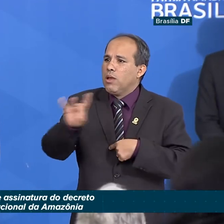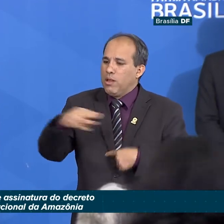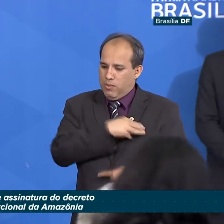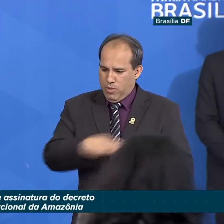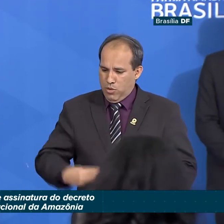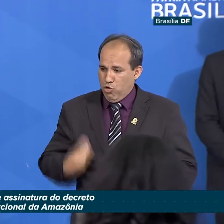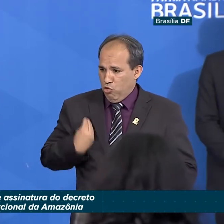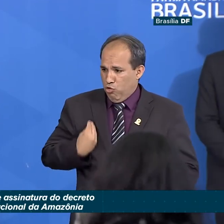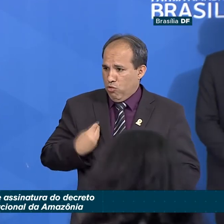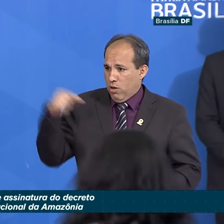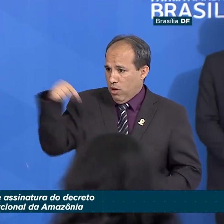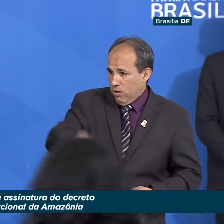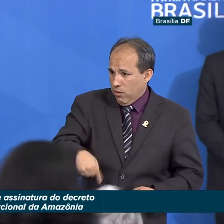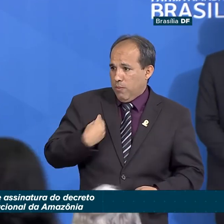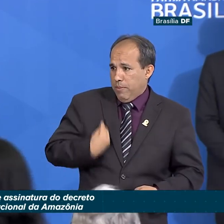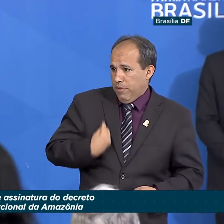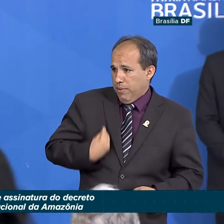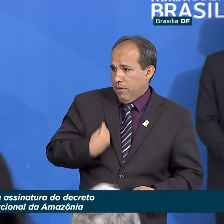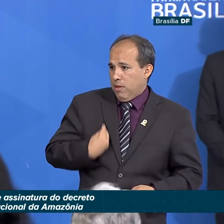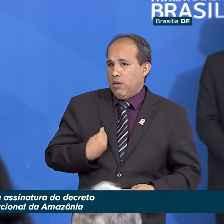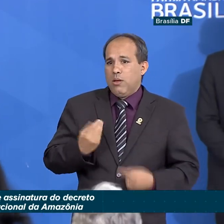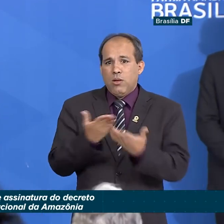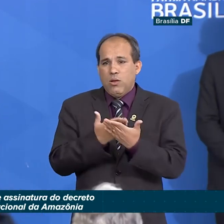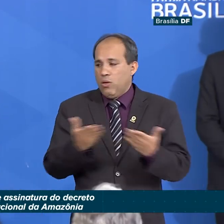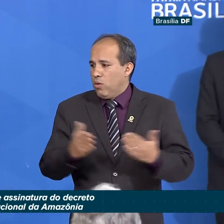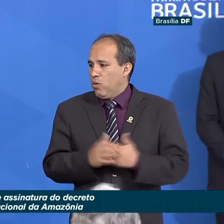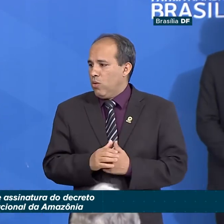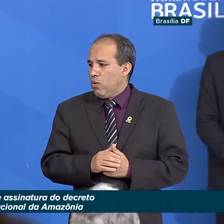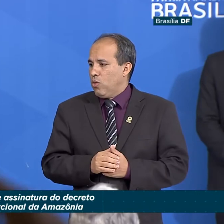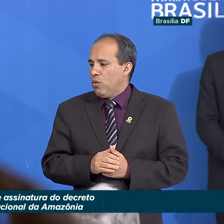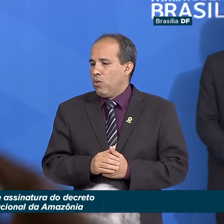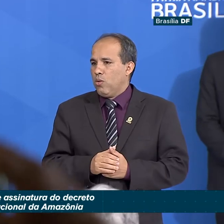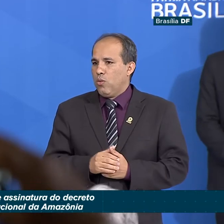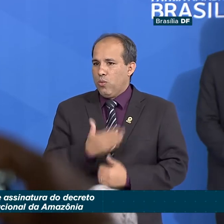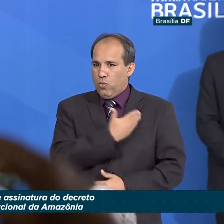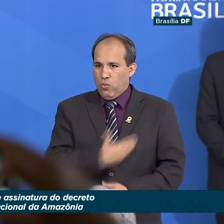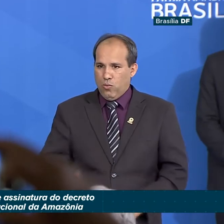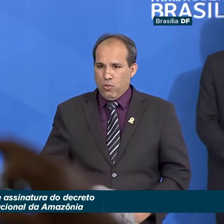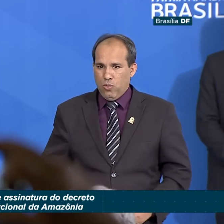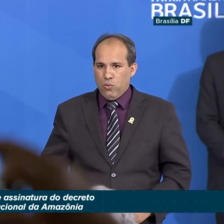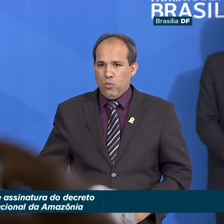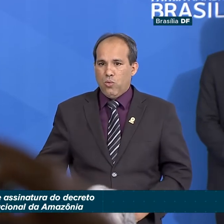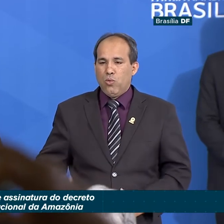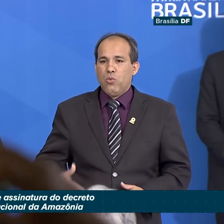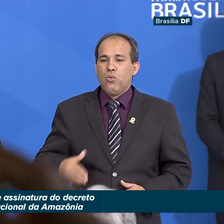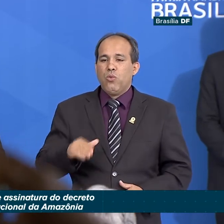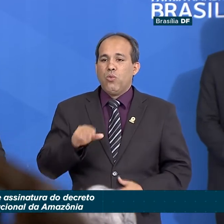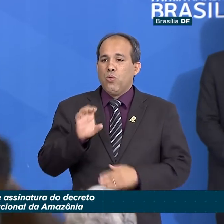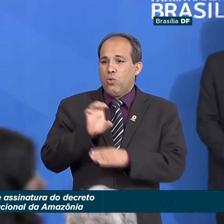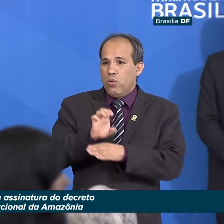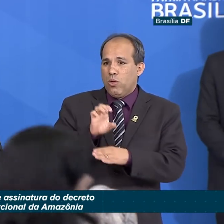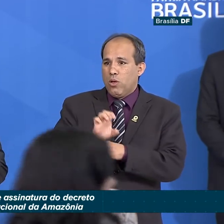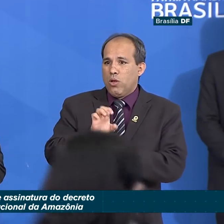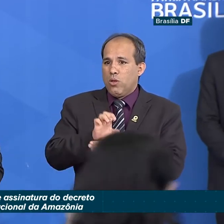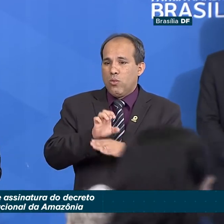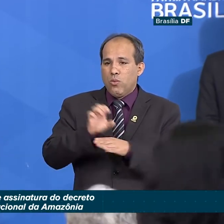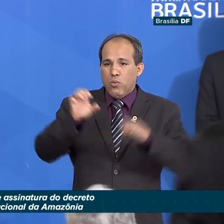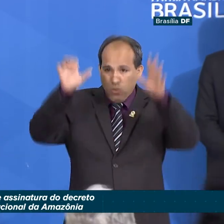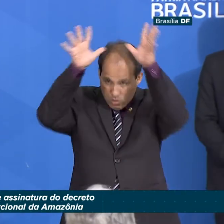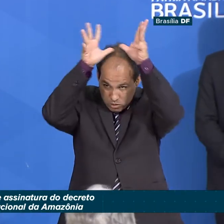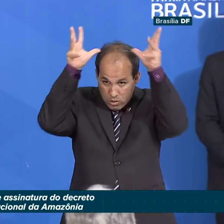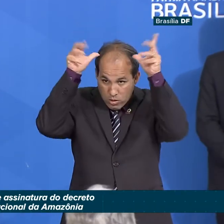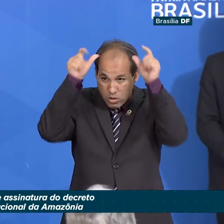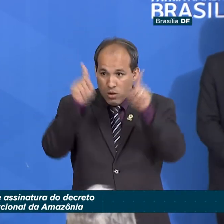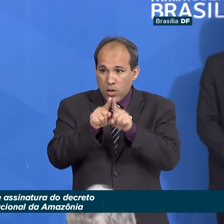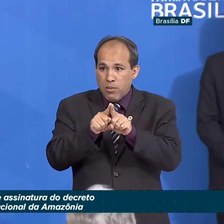aqui presentes. Senhor Wilson Lima, governador do Estado do Amazonas. Senhor Marcos